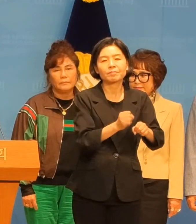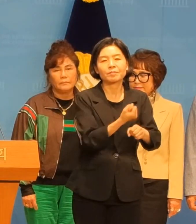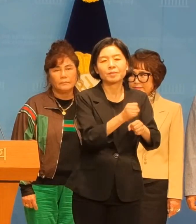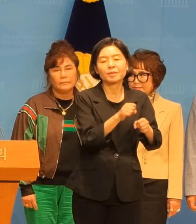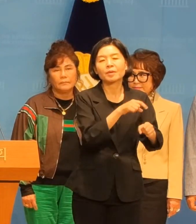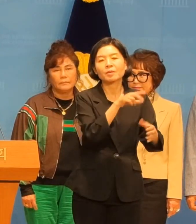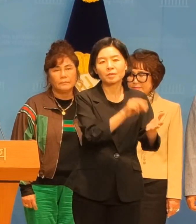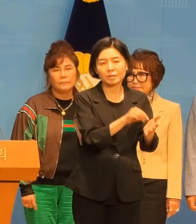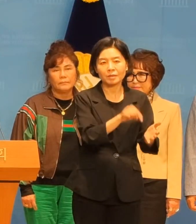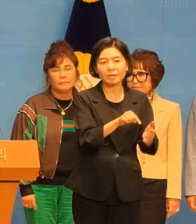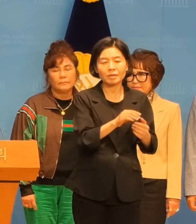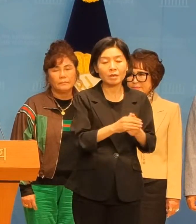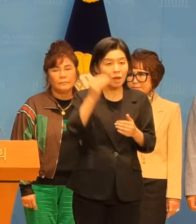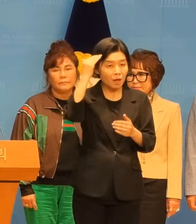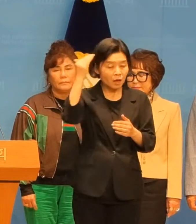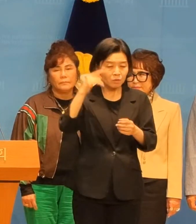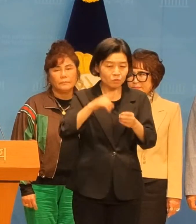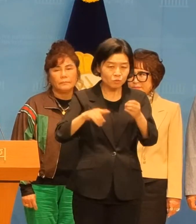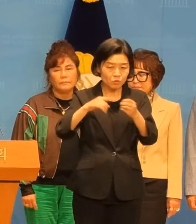한국불교 태고종은